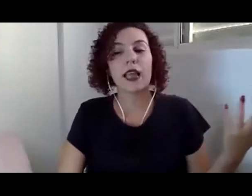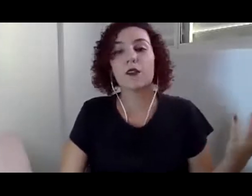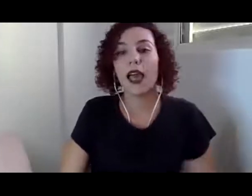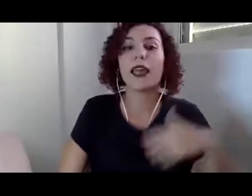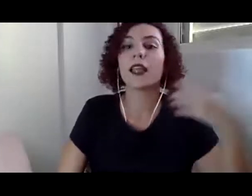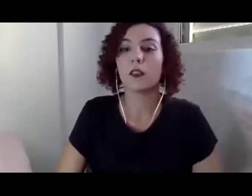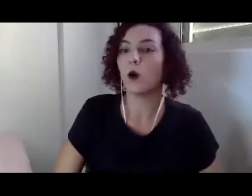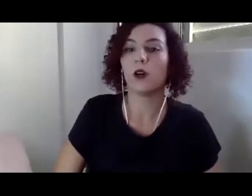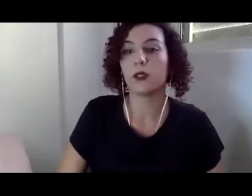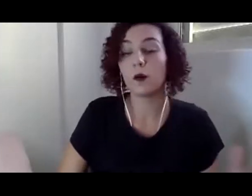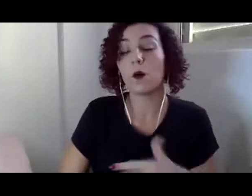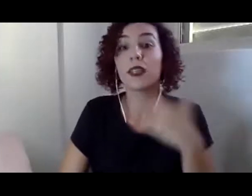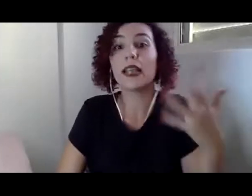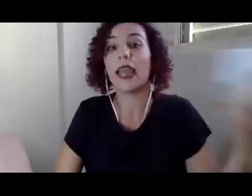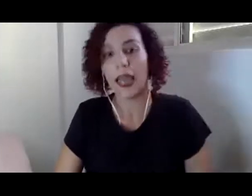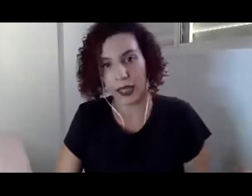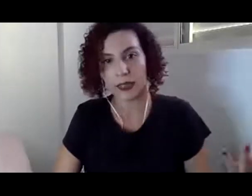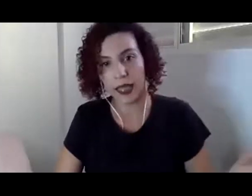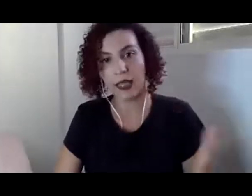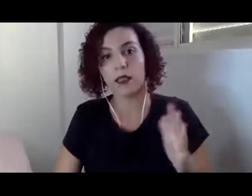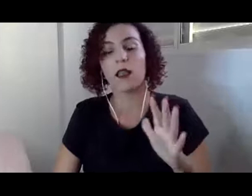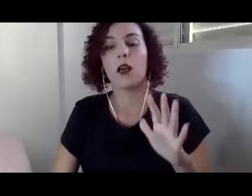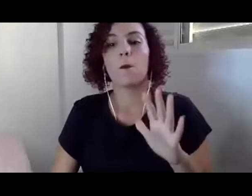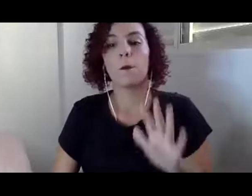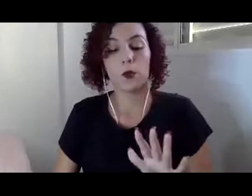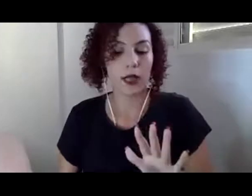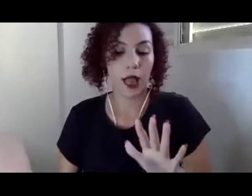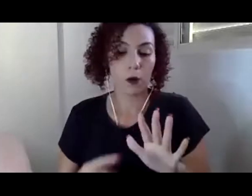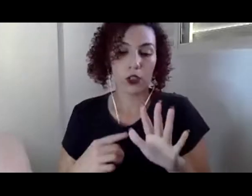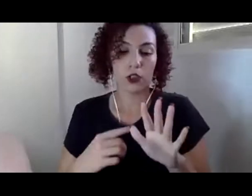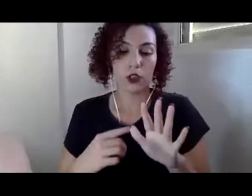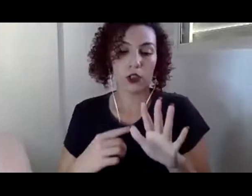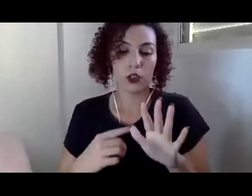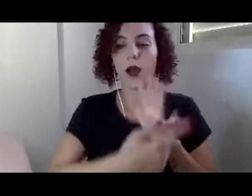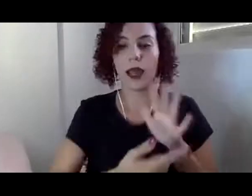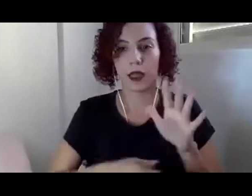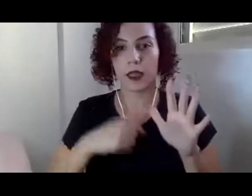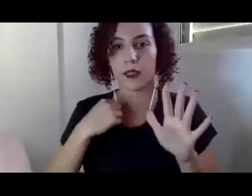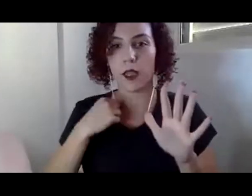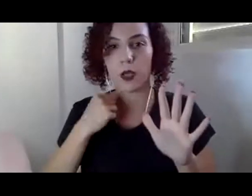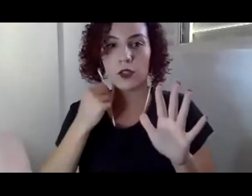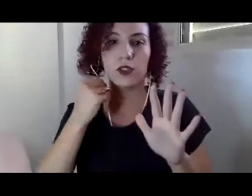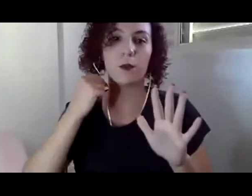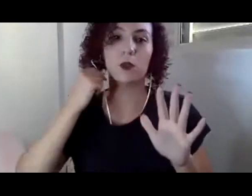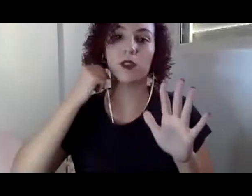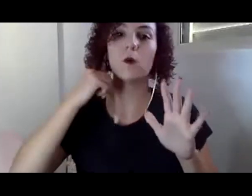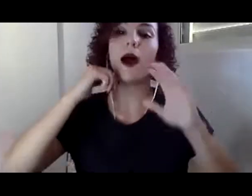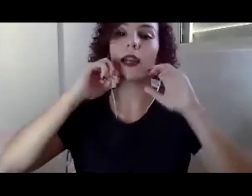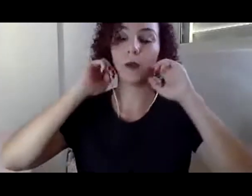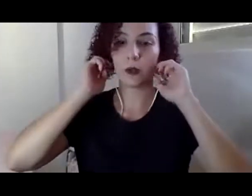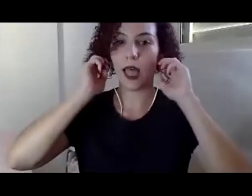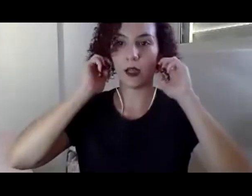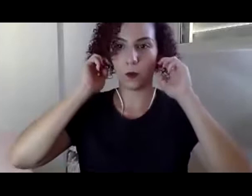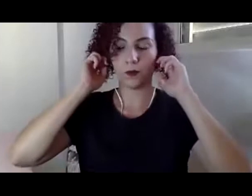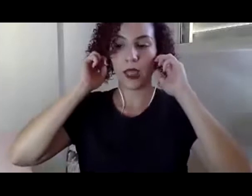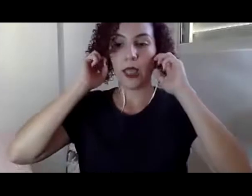falando que ele não é aleatório, então como que ele é, né? Para o sinal, a gente tem 5 regrinhas, que é o que a gente chama dos 5